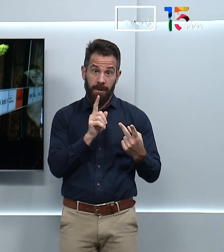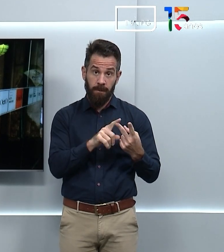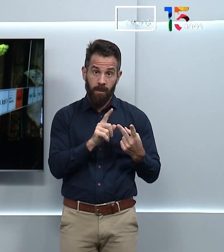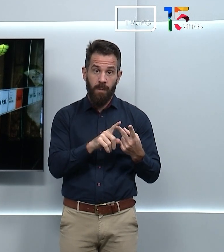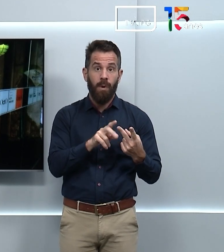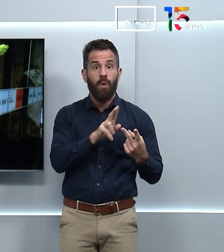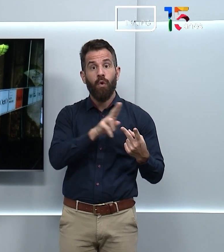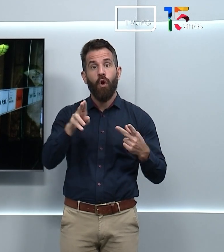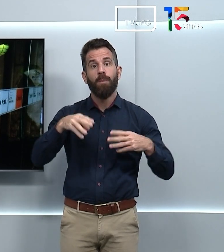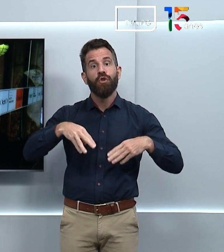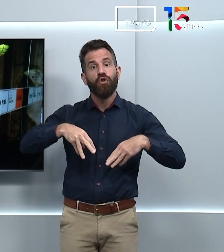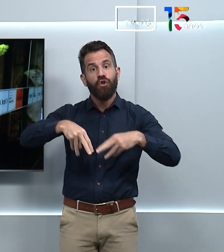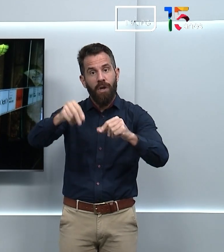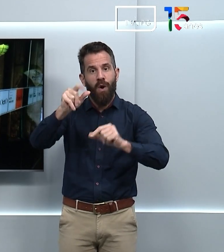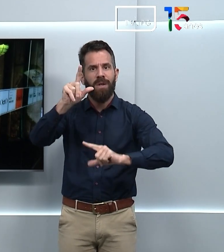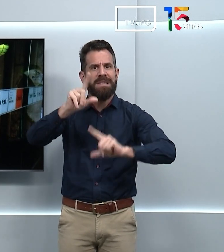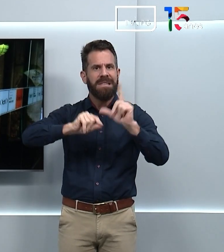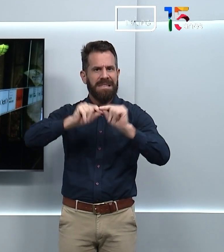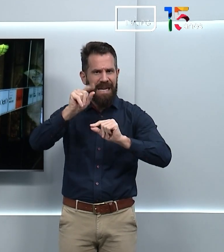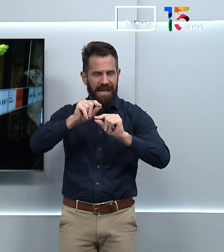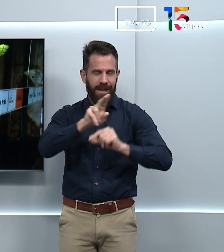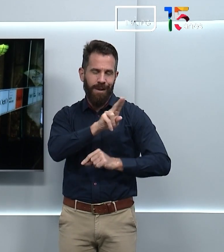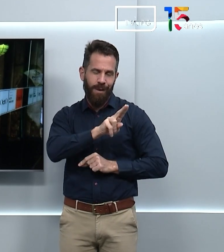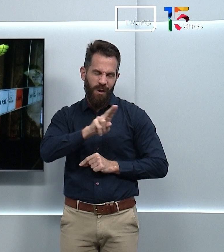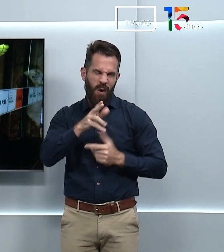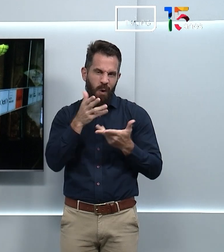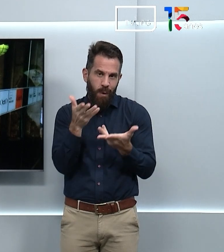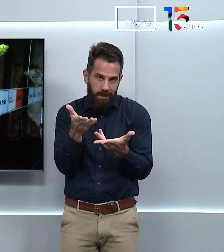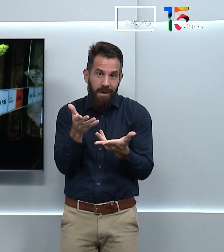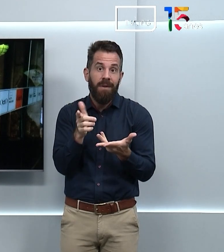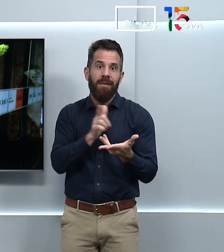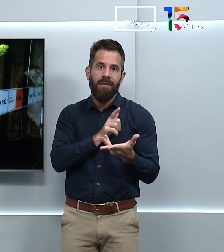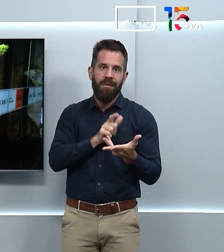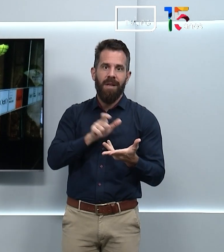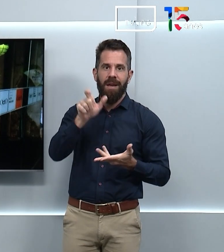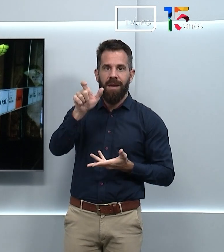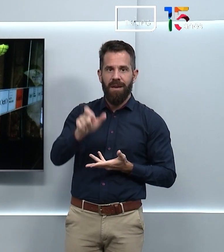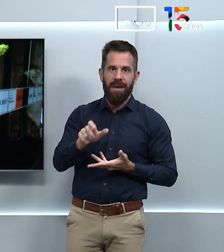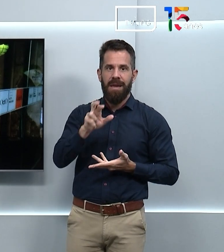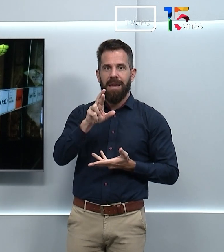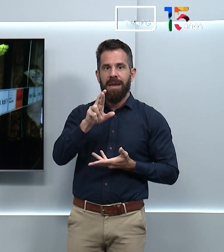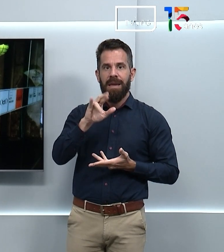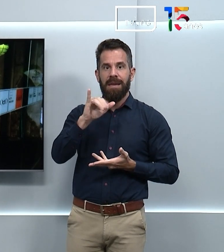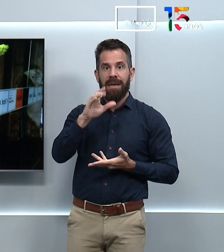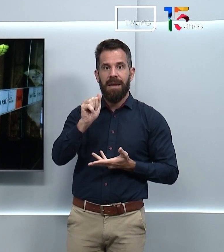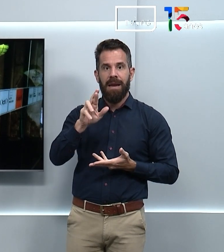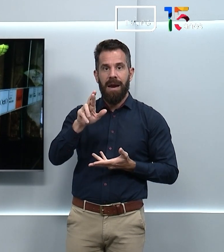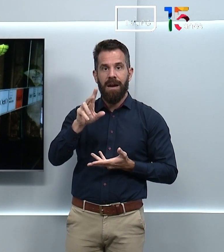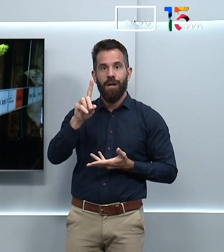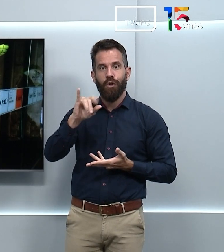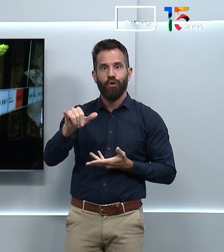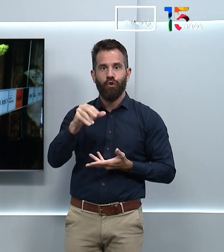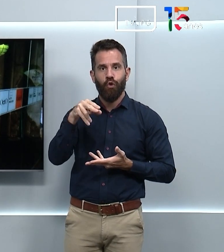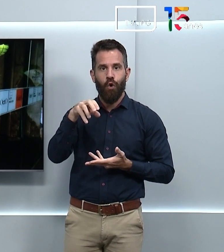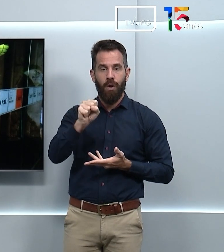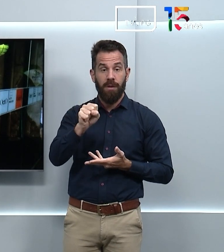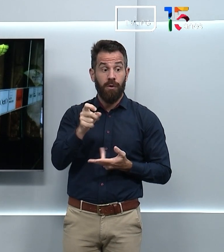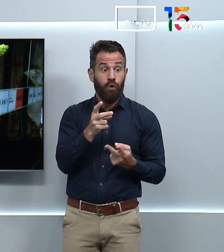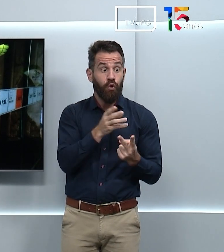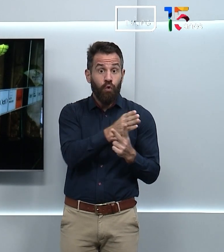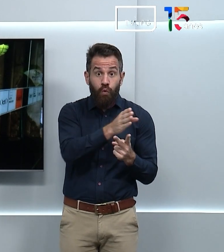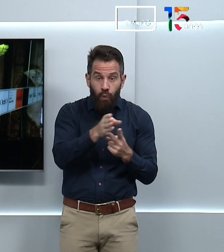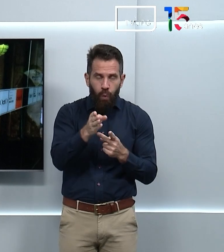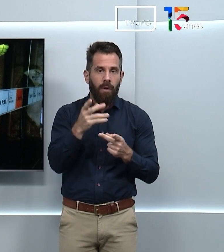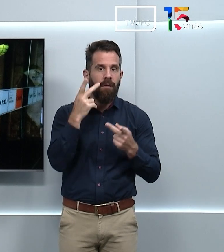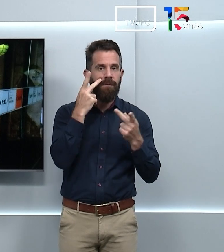Também é Estrela, do artista Ricard Jones. Ambas têm entrada gratuita e ficam em cartaz até o dia 4 de